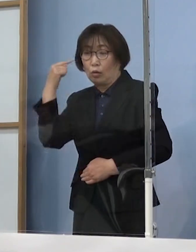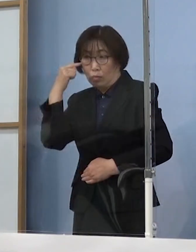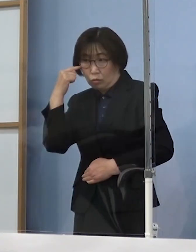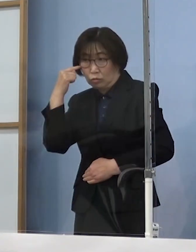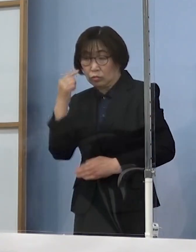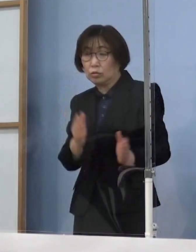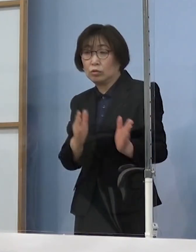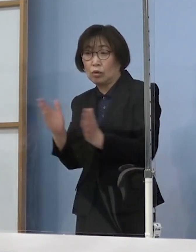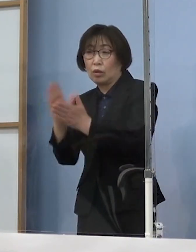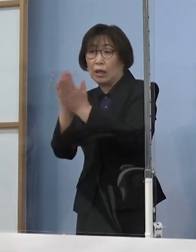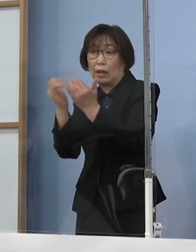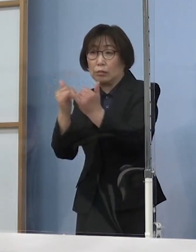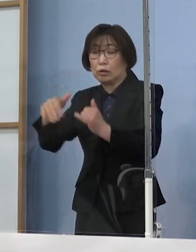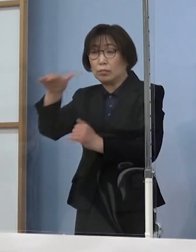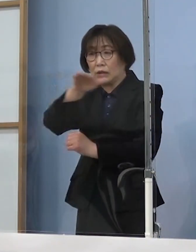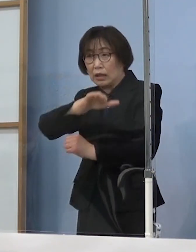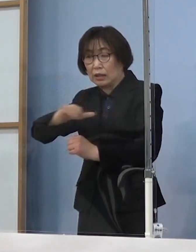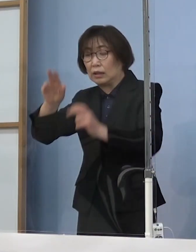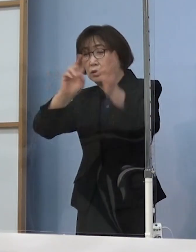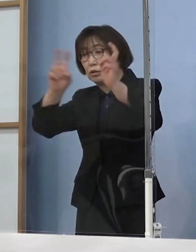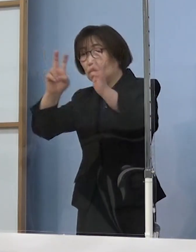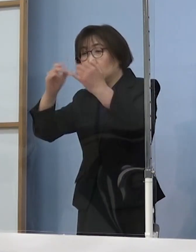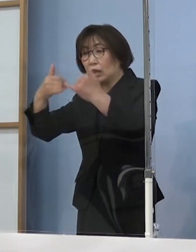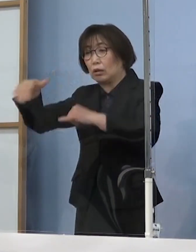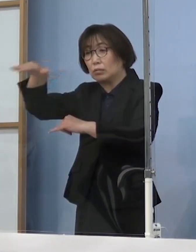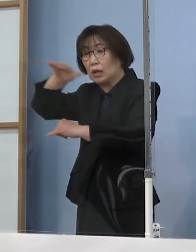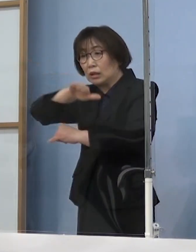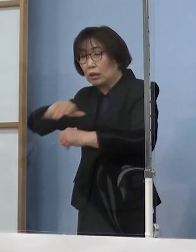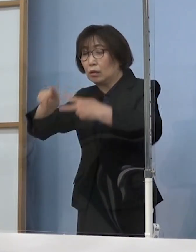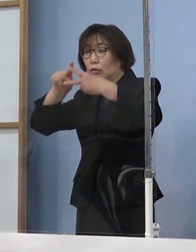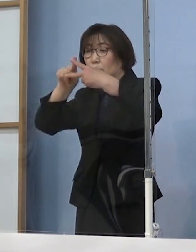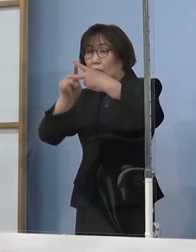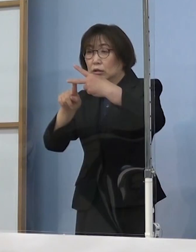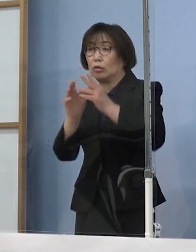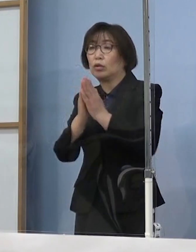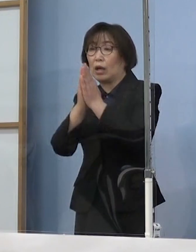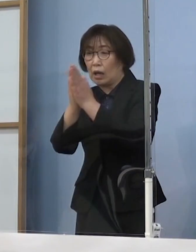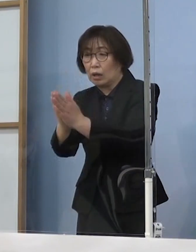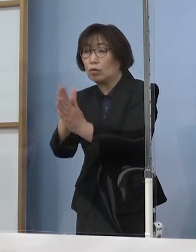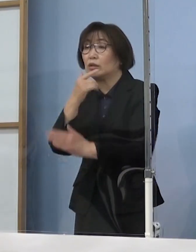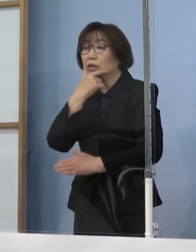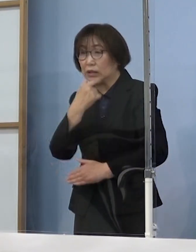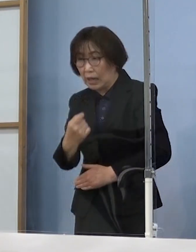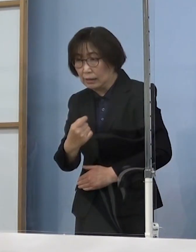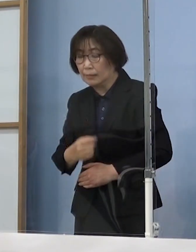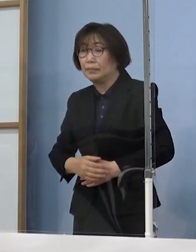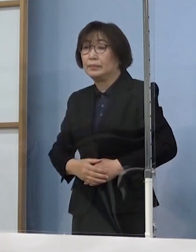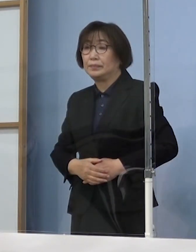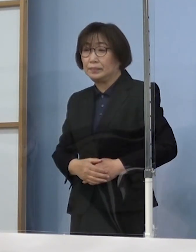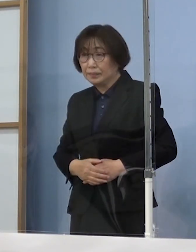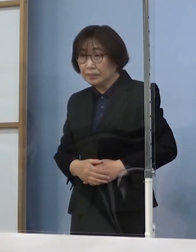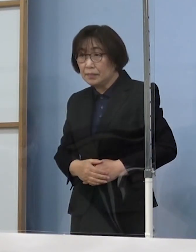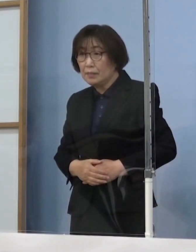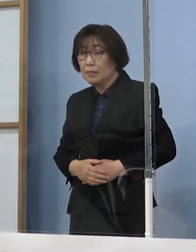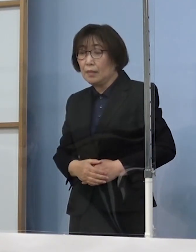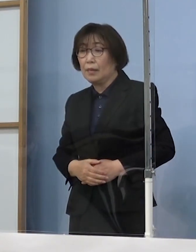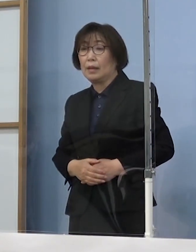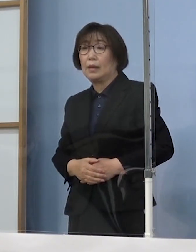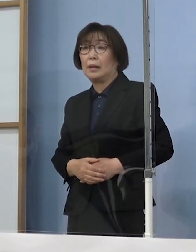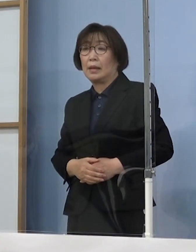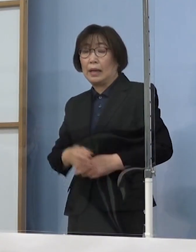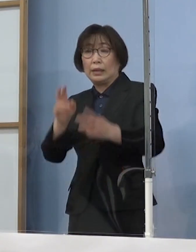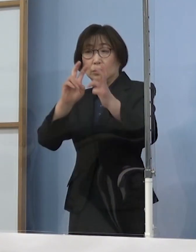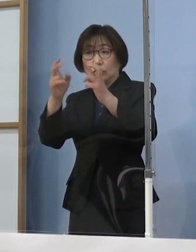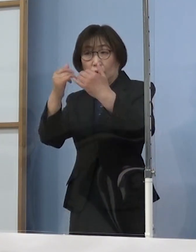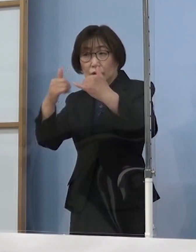民の皆様方、事業者の皆様方には2点お願いをいたしたいと思います。まずは事業者の皆さん方に、